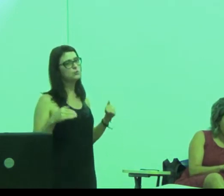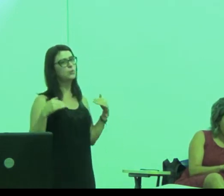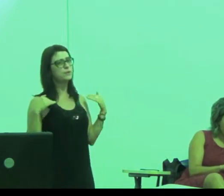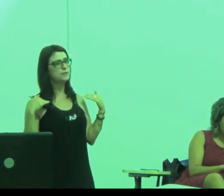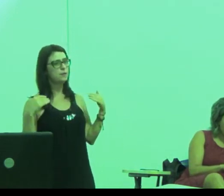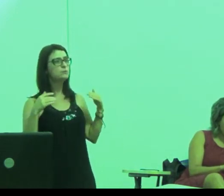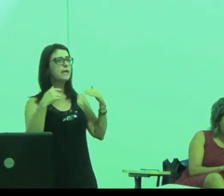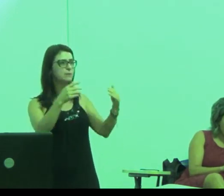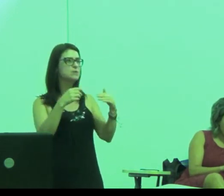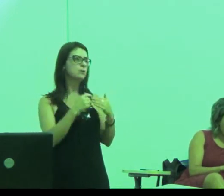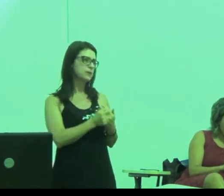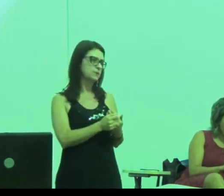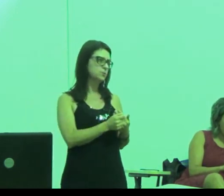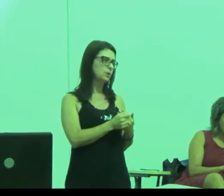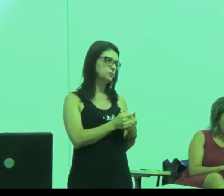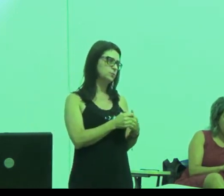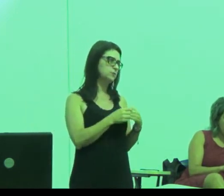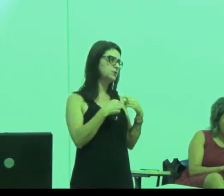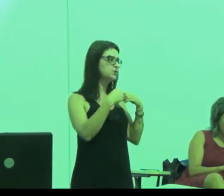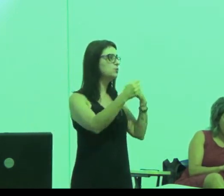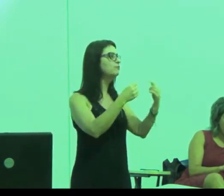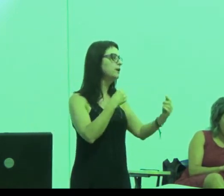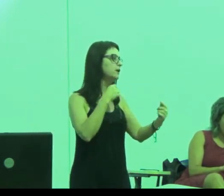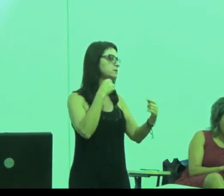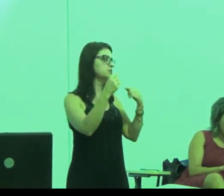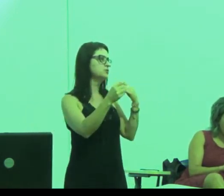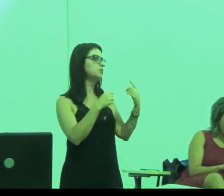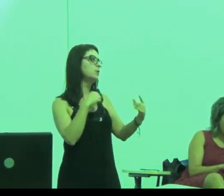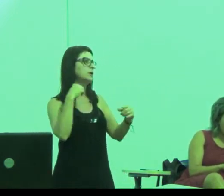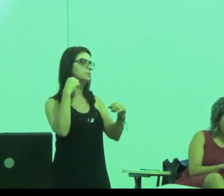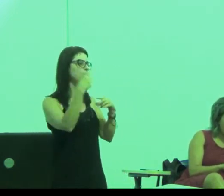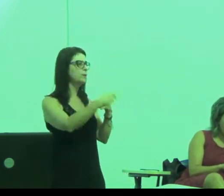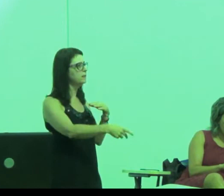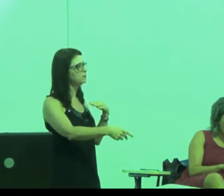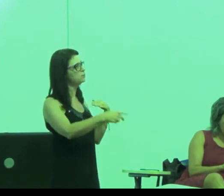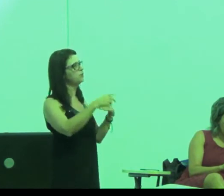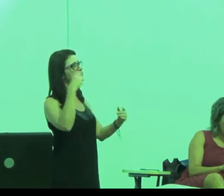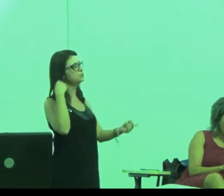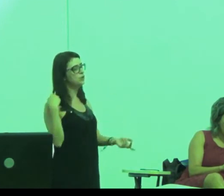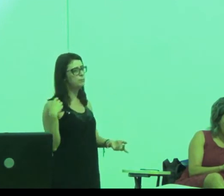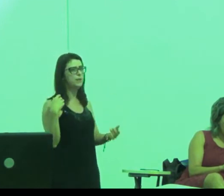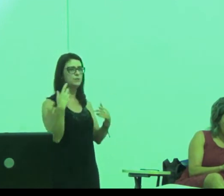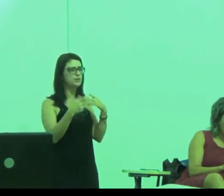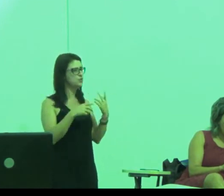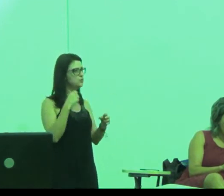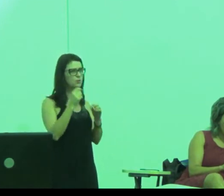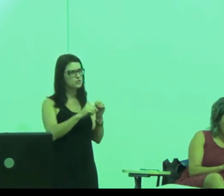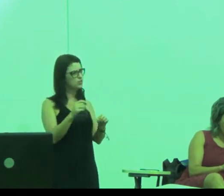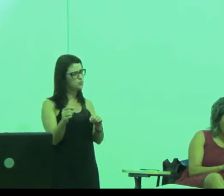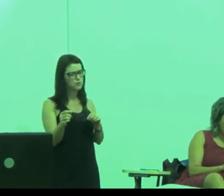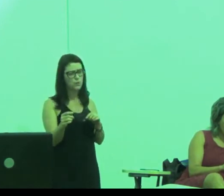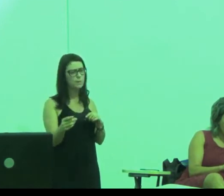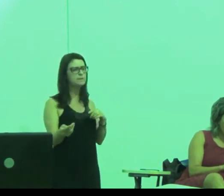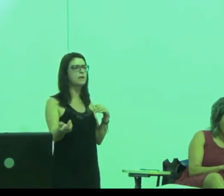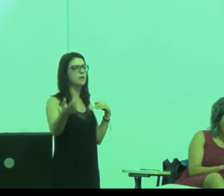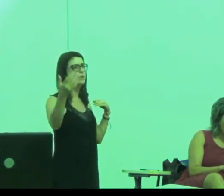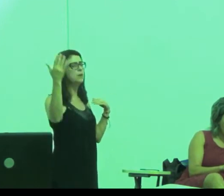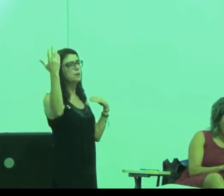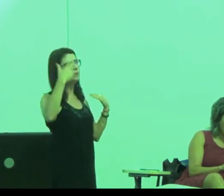editora, que eu tenho esse contato com o autor, que a gente conversa, a gente troca, por comentário no texto, por e-mail, a gente não gosta de responder no comentário, me